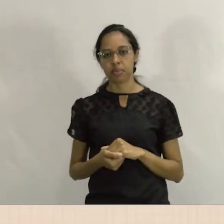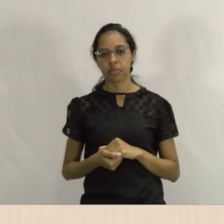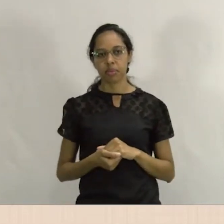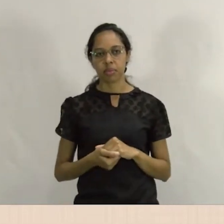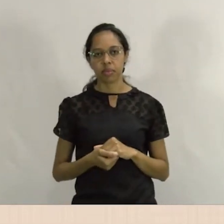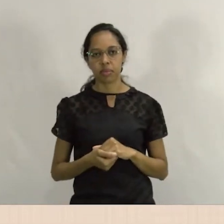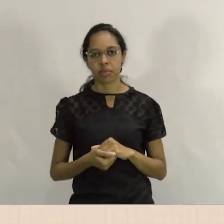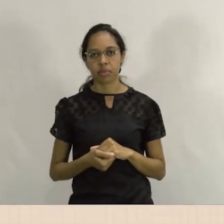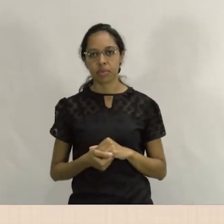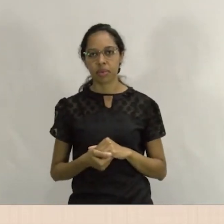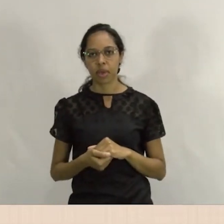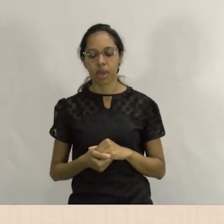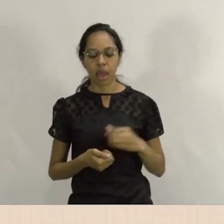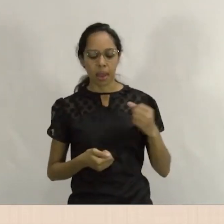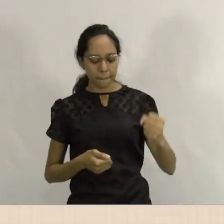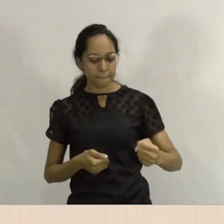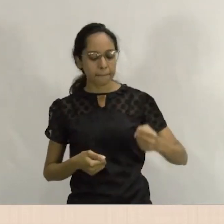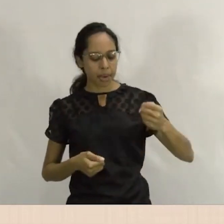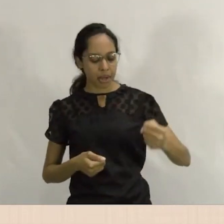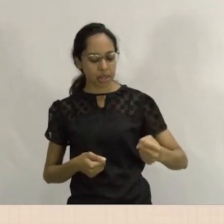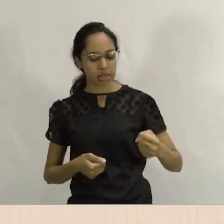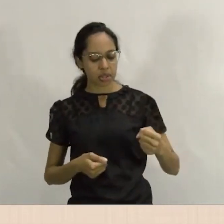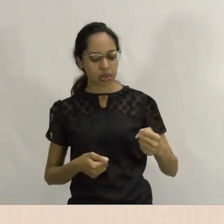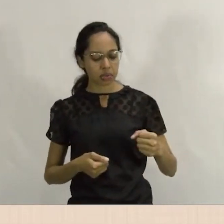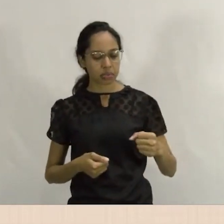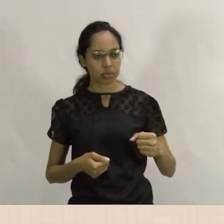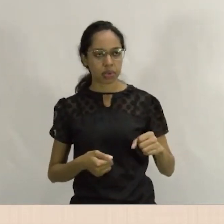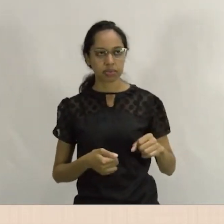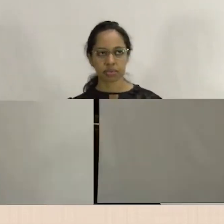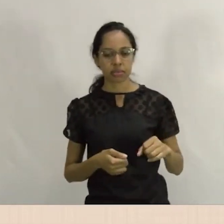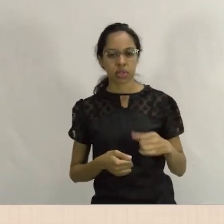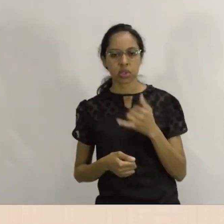o termo grego da palavra ladrão.